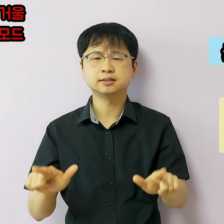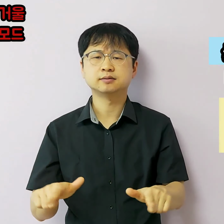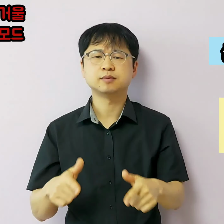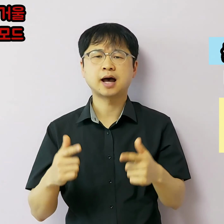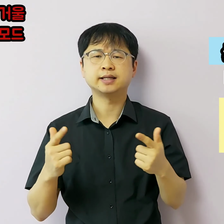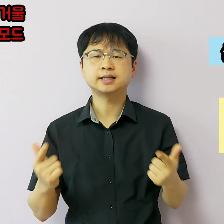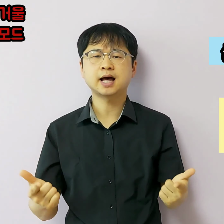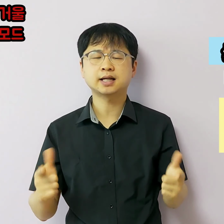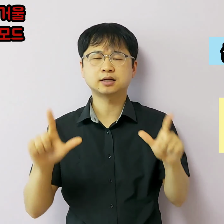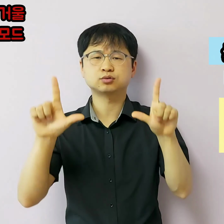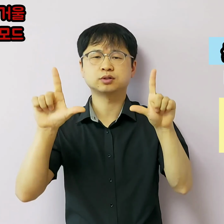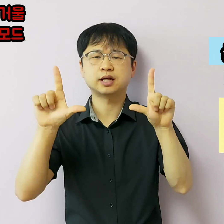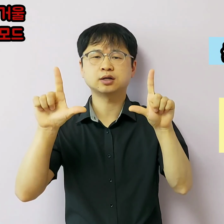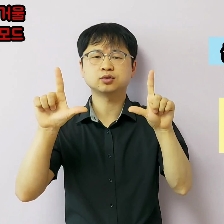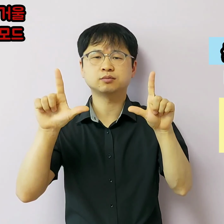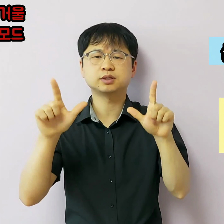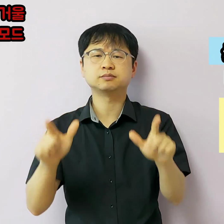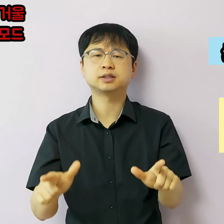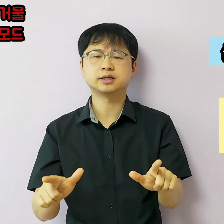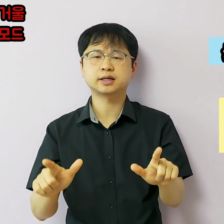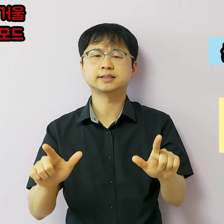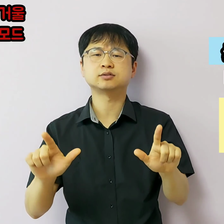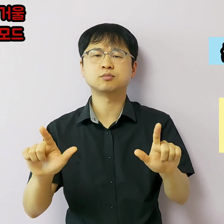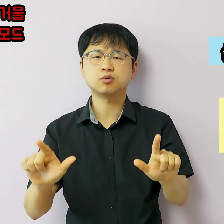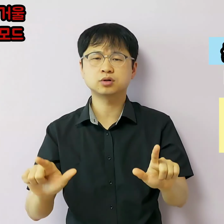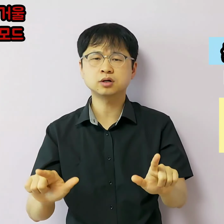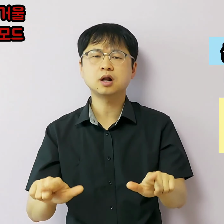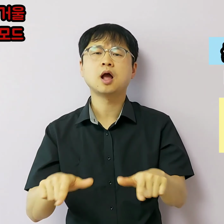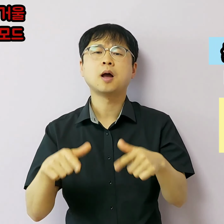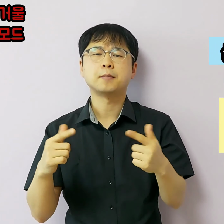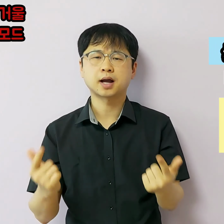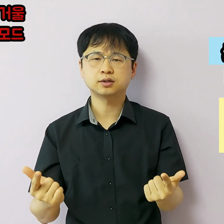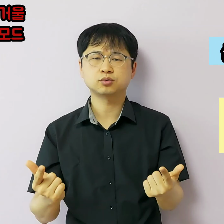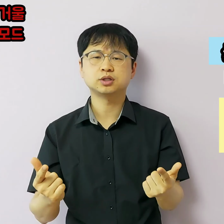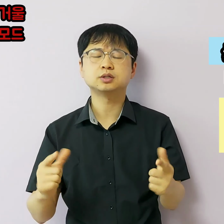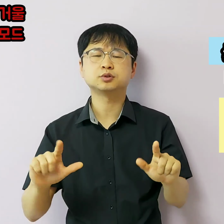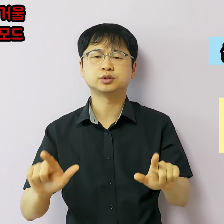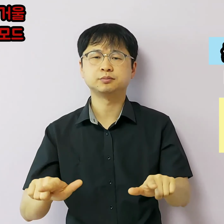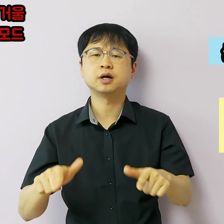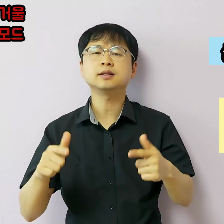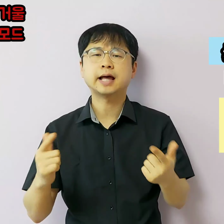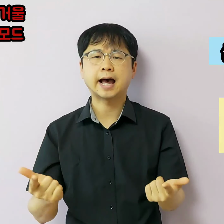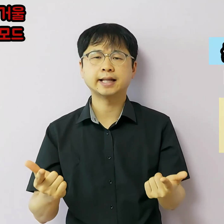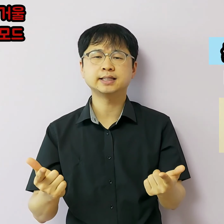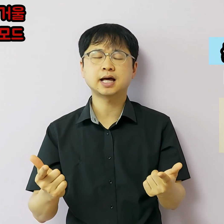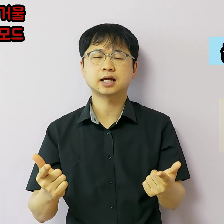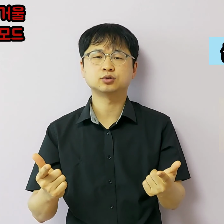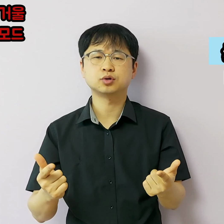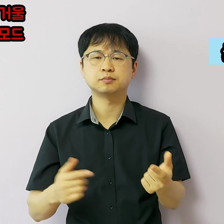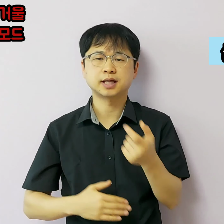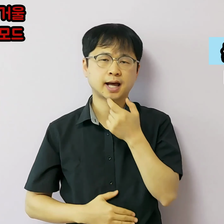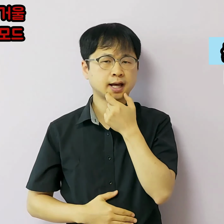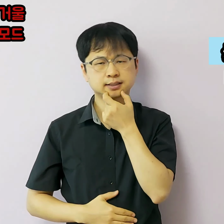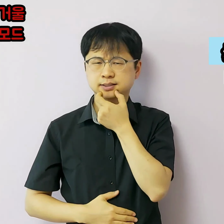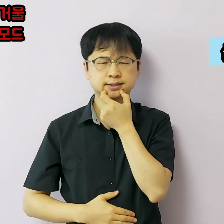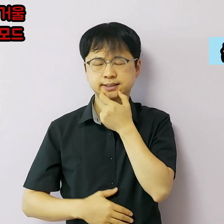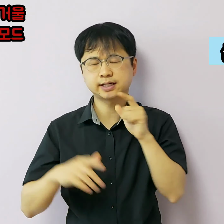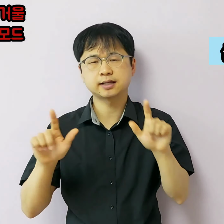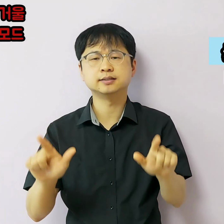않은, 아니다라는 수어는 양손 엄지검지를 이렇게 해서 손목을 바깥으로 뒤집어 주시면 아니다라는 수어입니다. 싫지